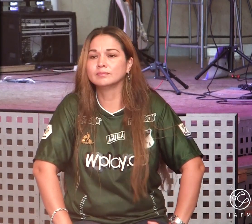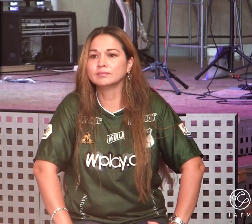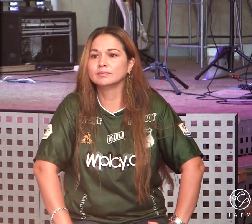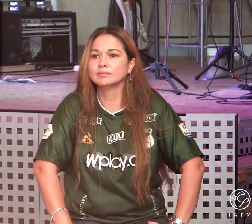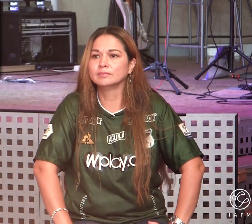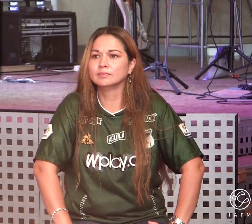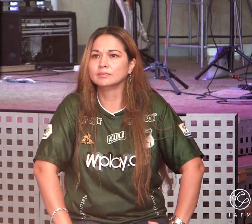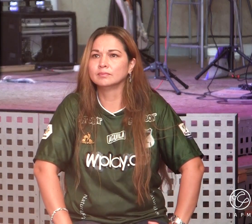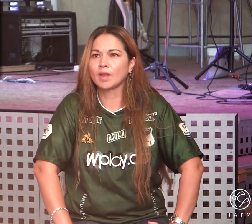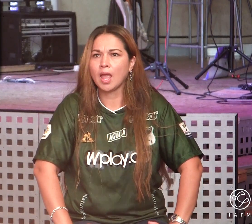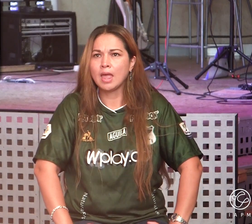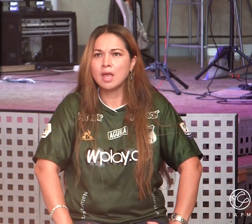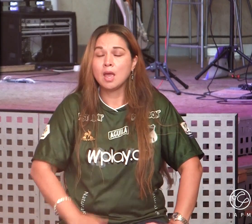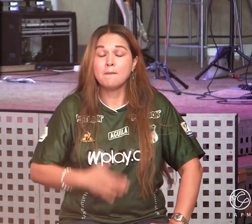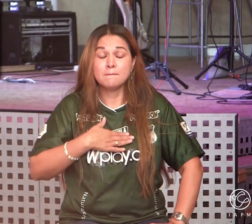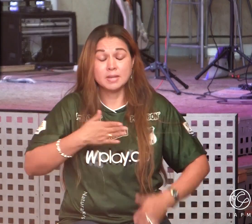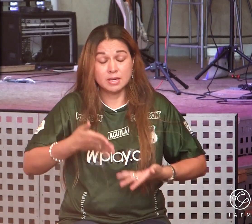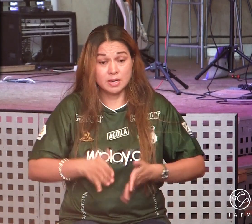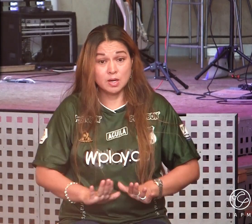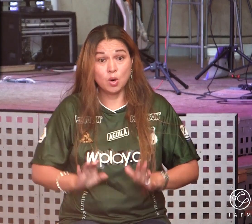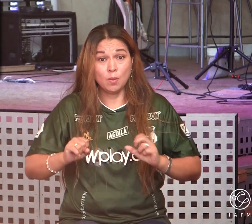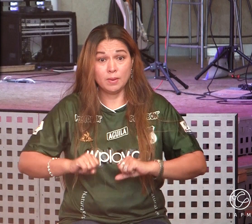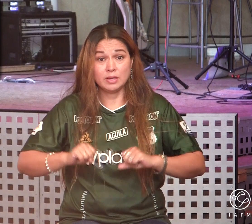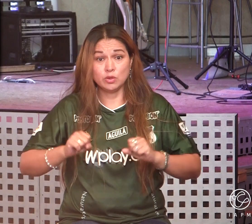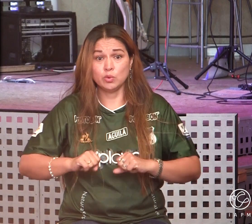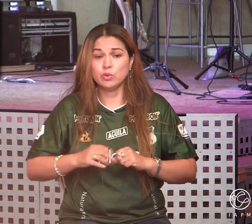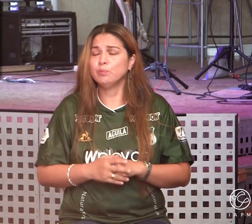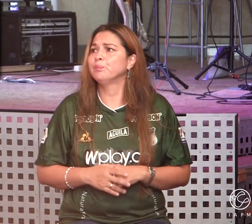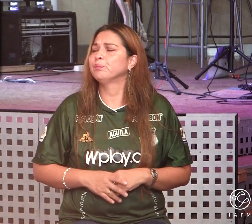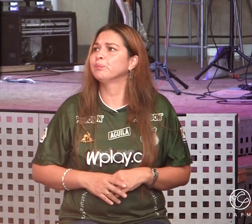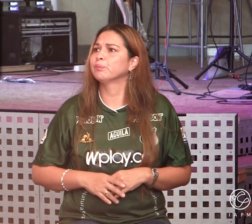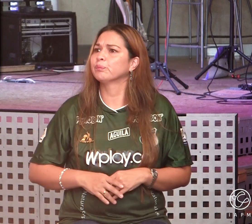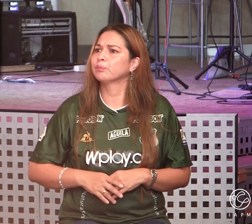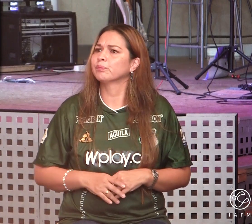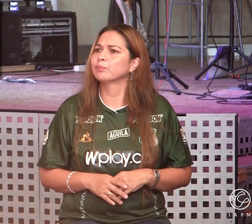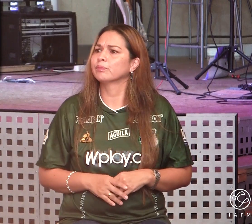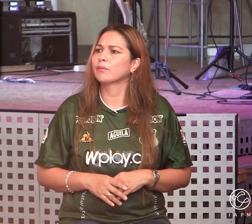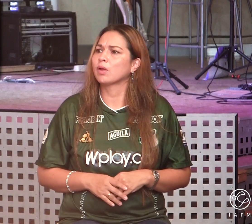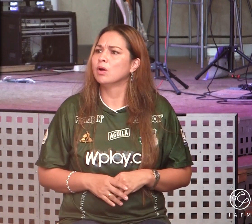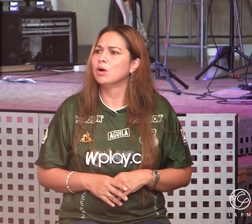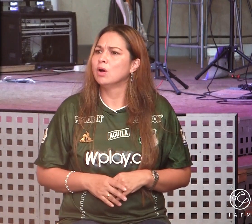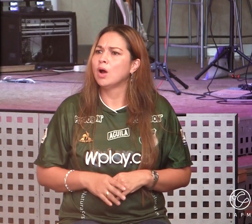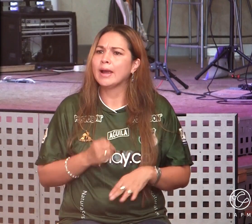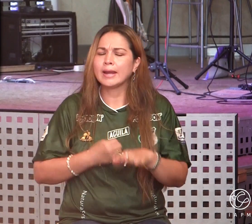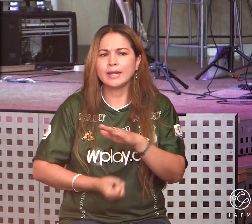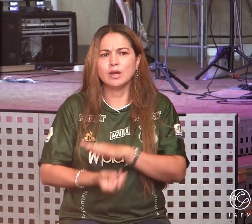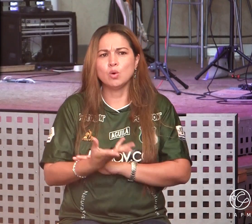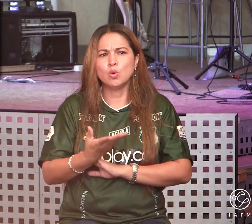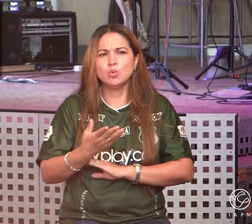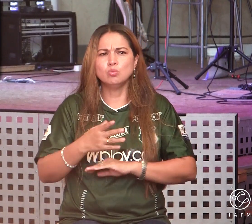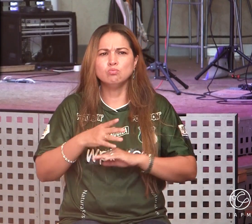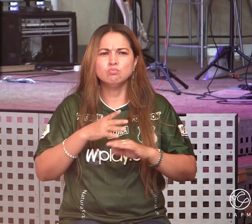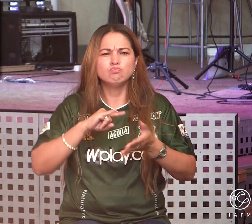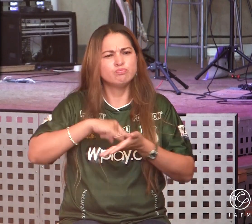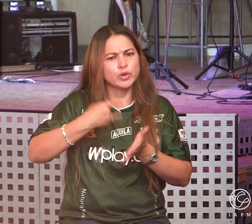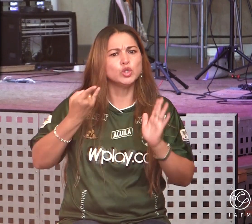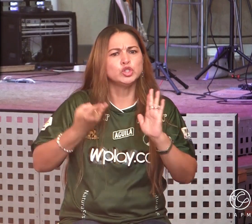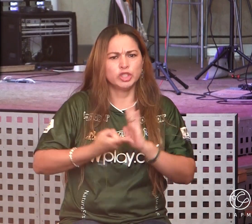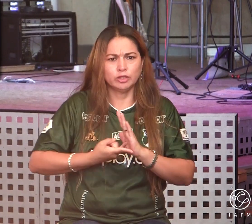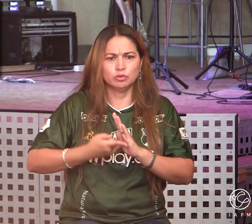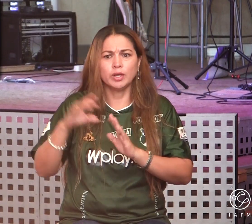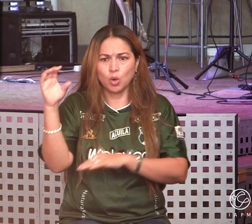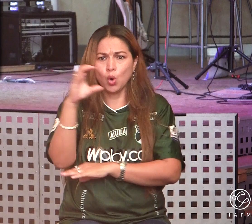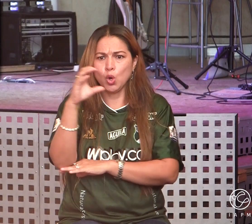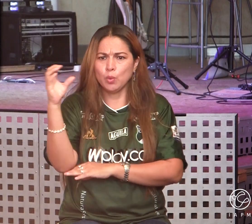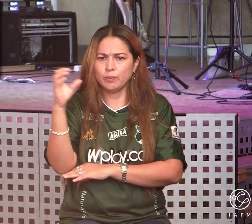este año un tema espectacular que nos ha obligado a leer Génesis 2 100 veces, el jardín. Entonces quiero